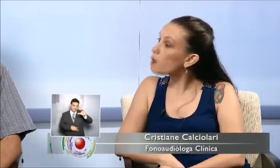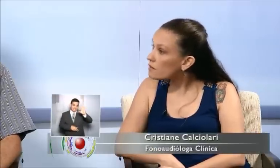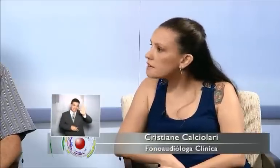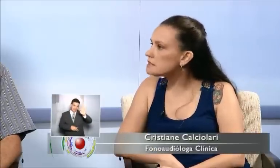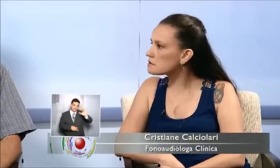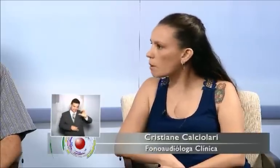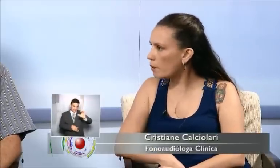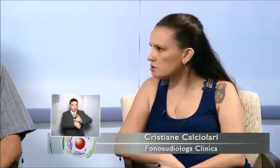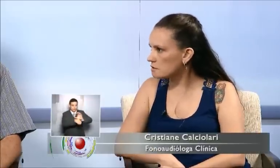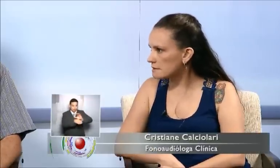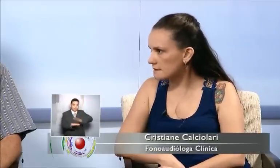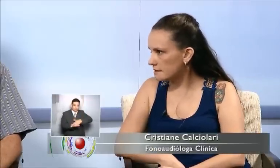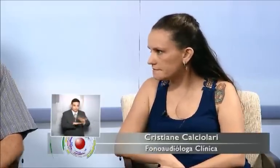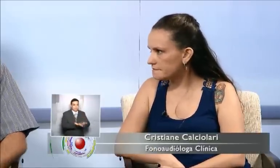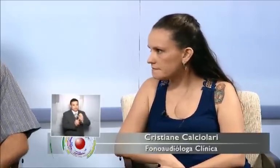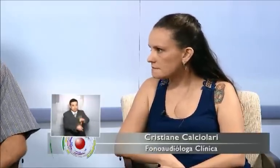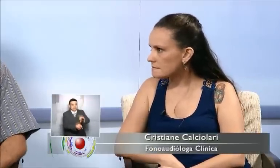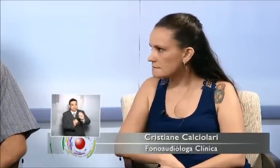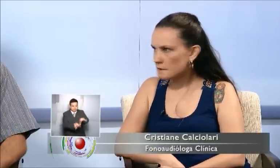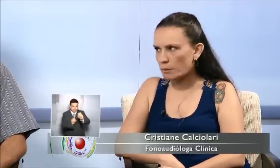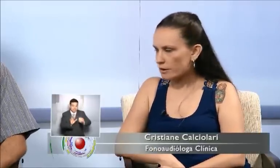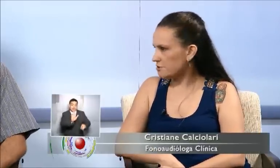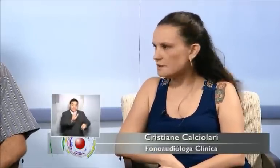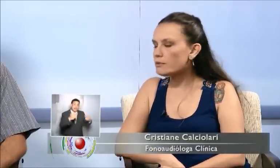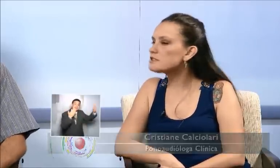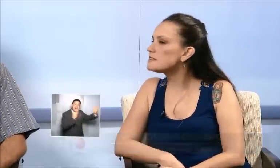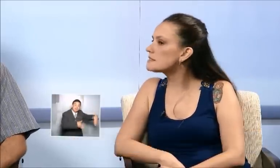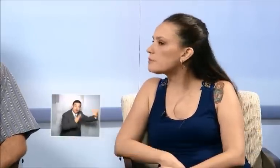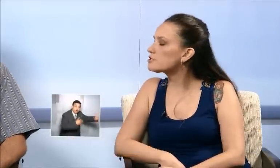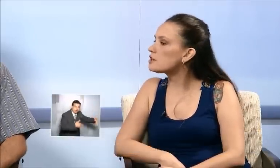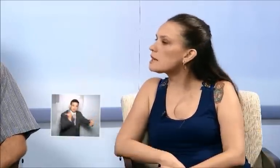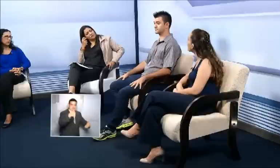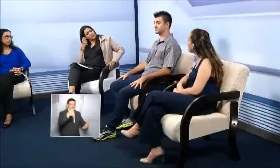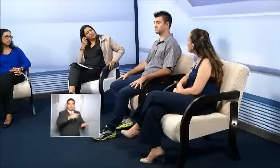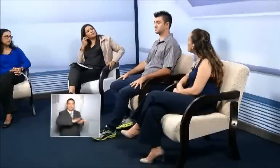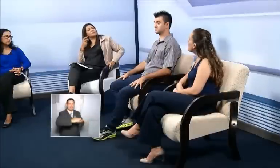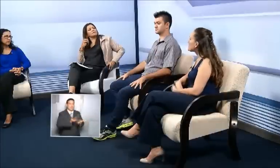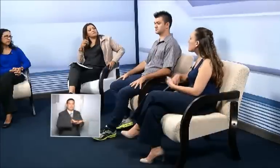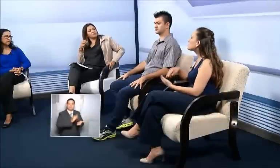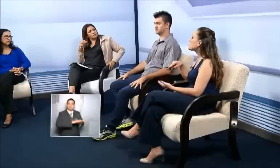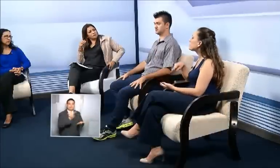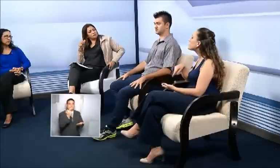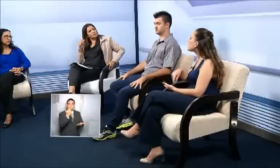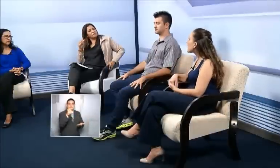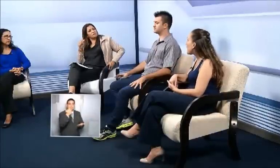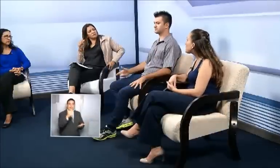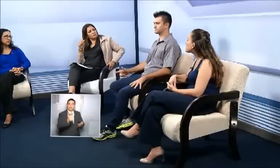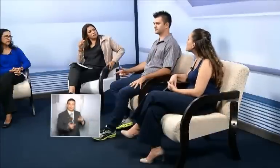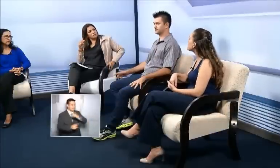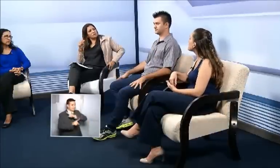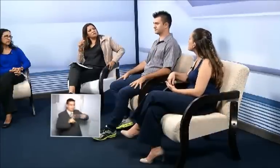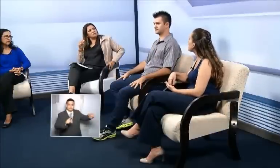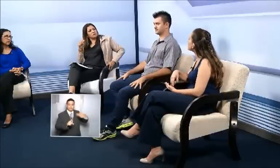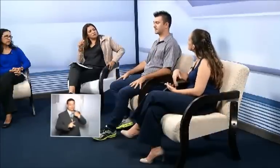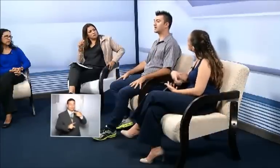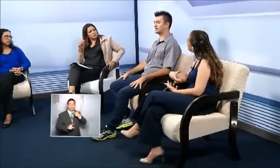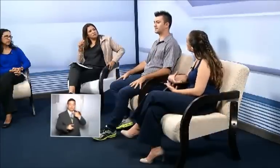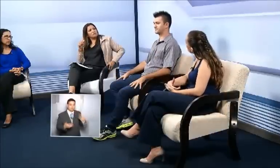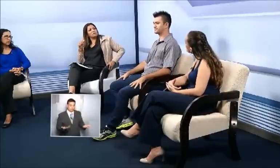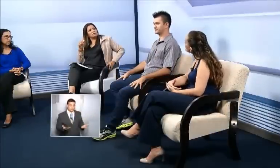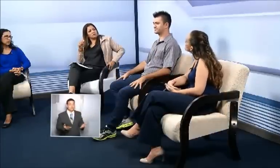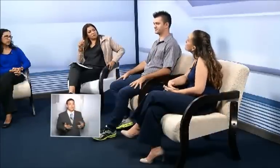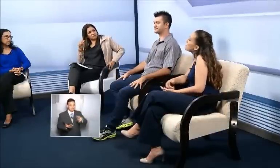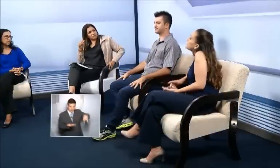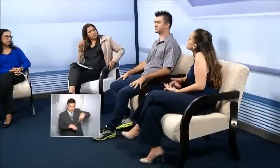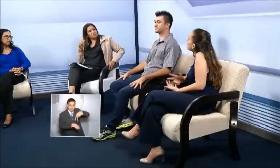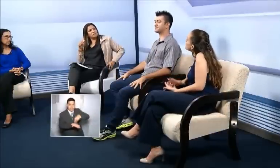da prova isso não pode acontecer. Não pode. Não pode ter intérprete na hora da prova. O intérprete ele vai estar lá para interpretar as